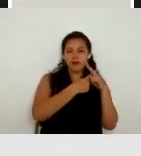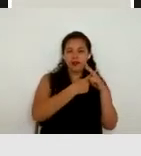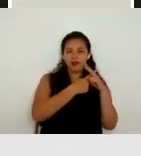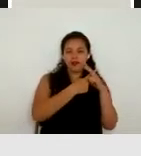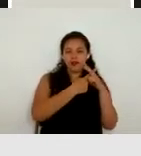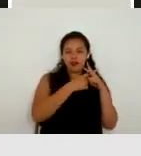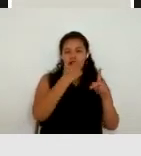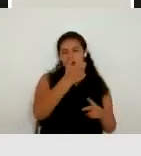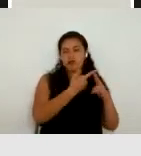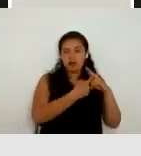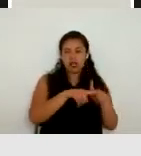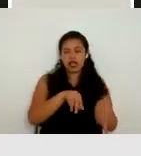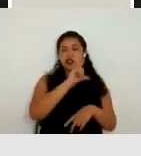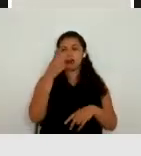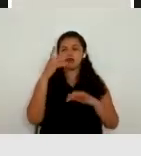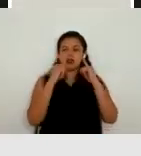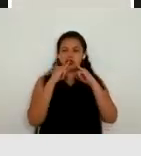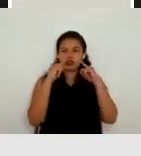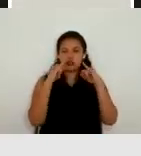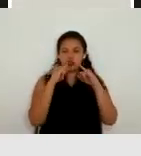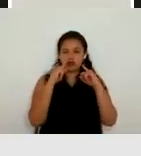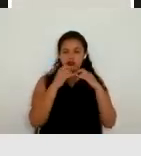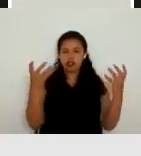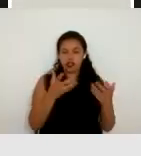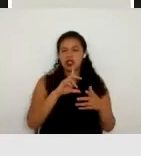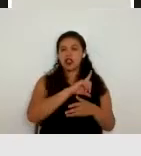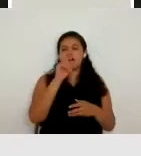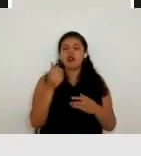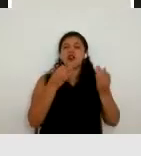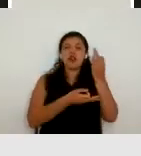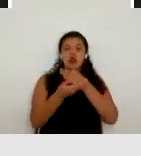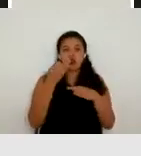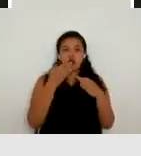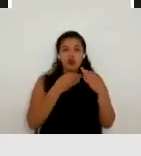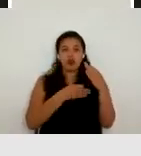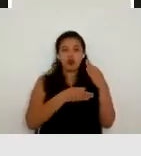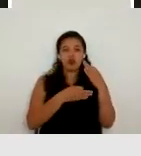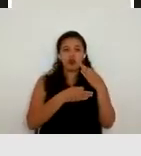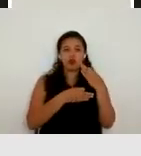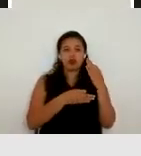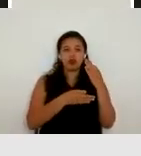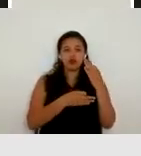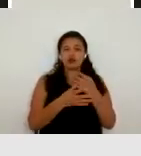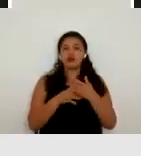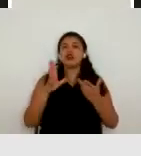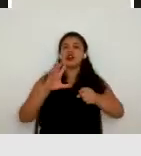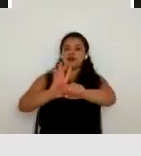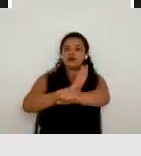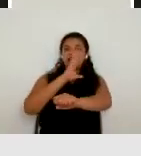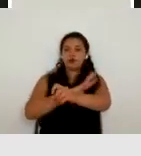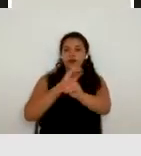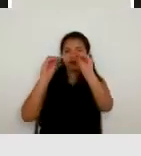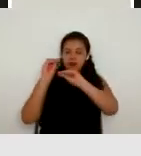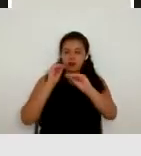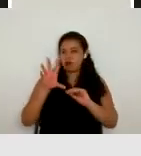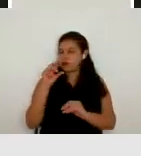institución y que no tiene todos los de los aparatos eléctricos porque no